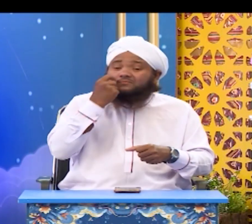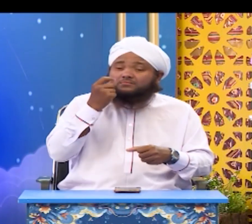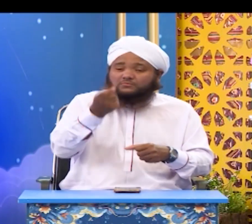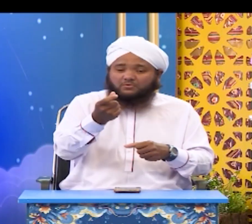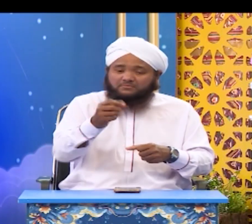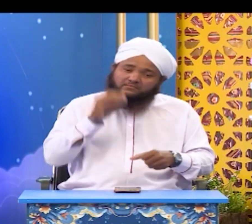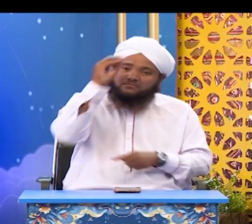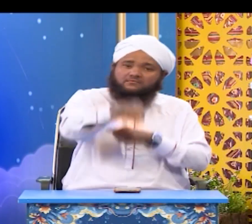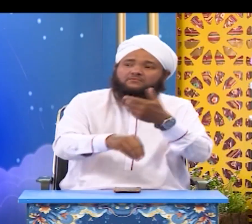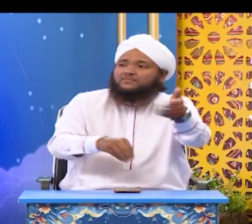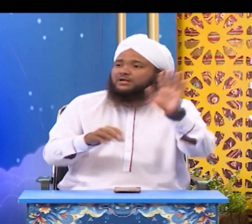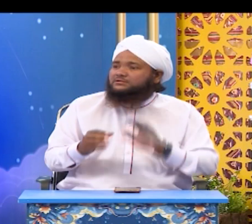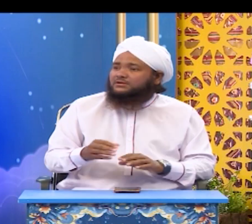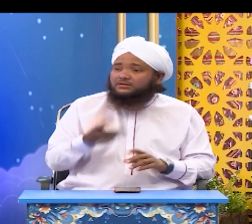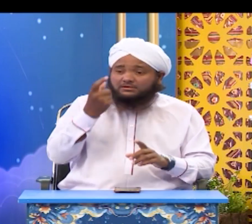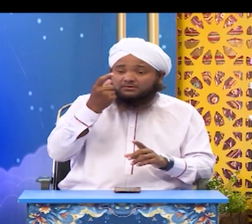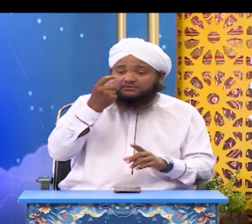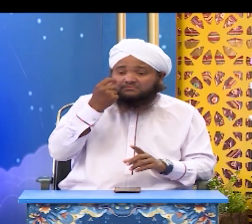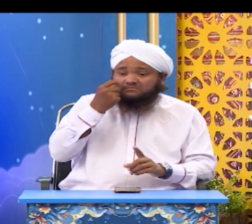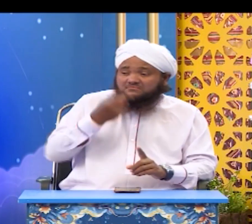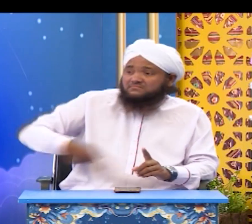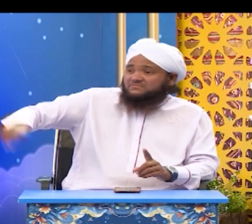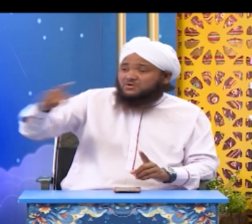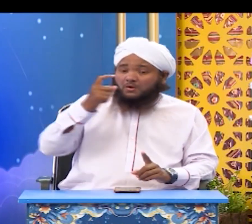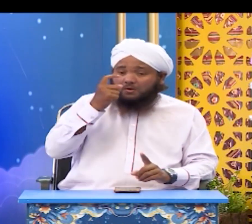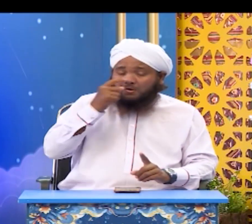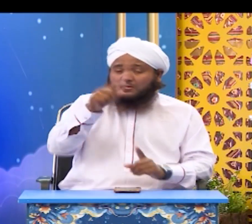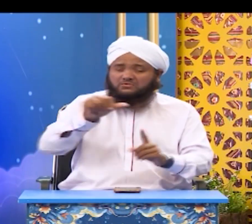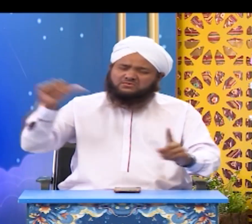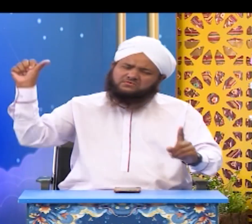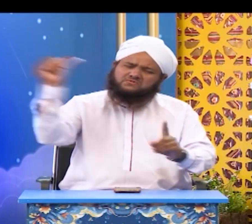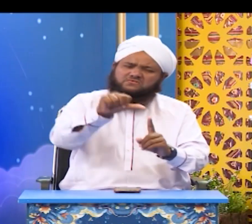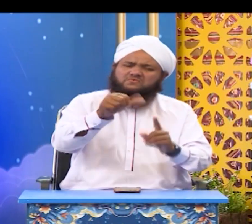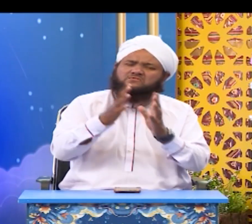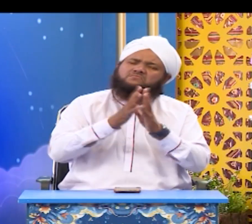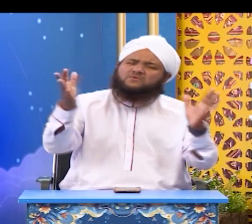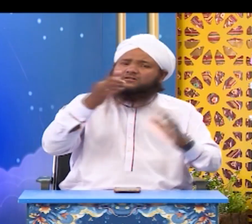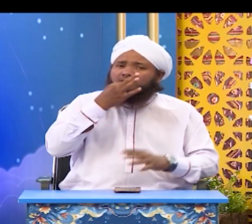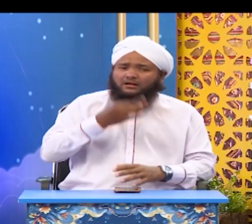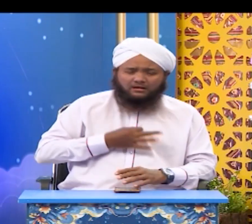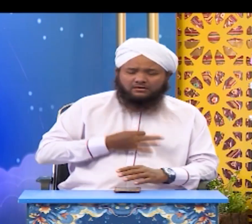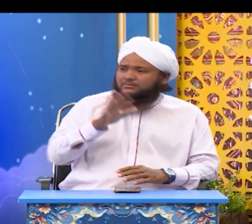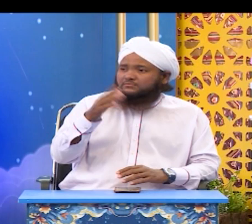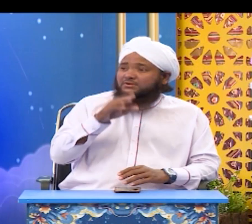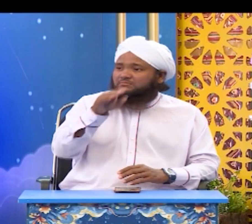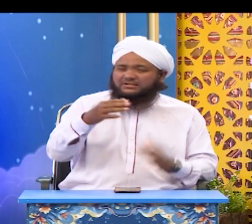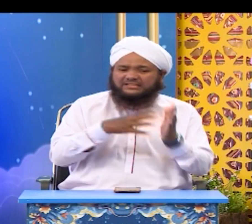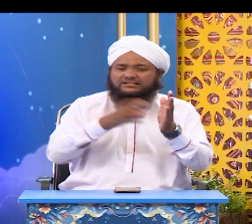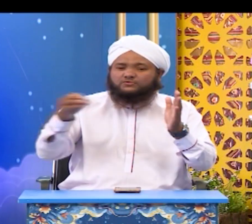کرتی تھیں۔ مگر ظالم مرد پھر بھی ان عورتوں کی قدر نہیں کرتے تھے، بلکہ جانوروں کی طرح ان کو